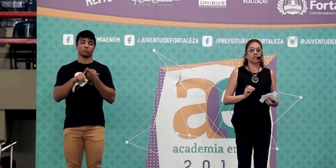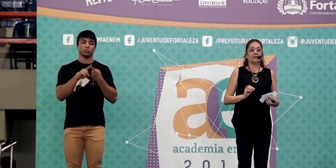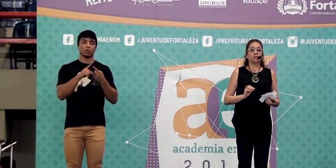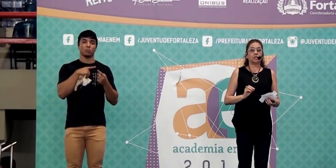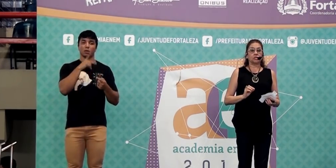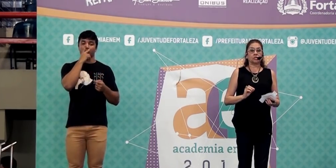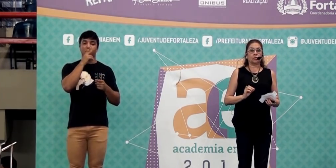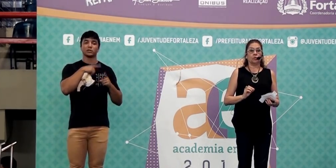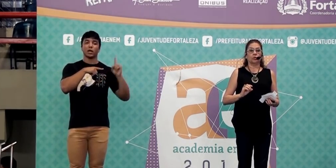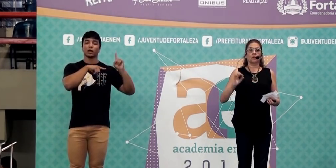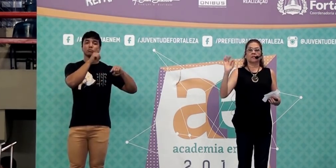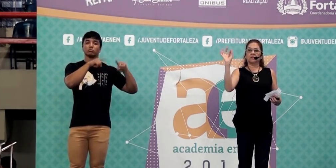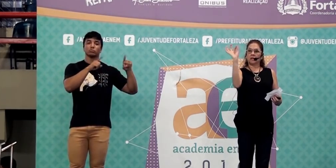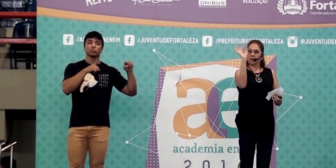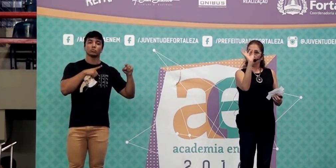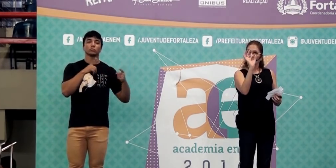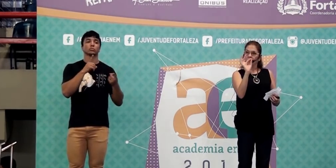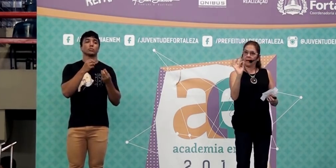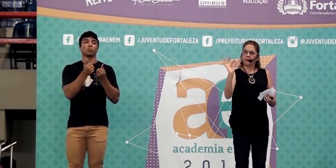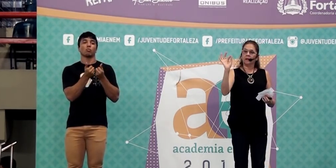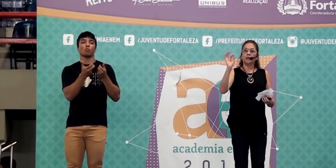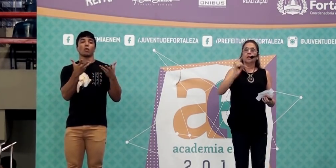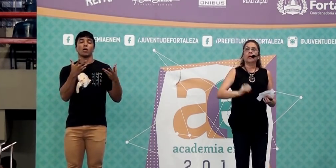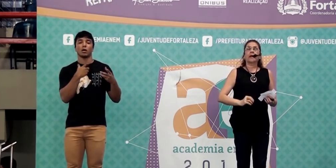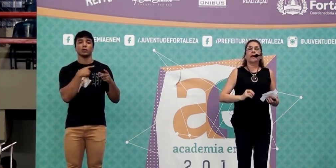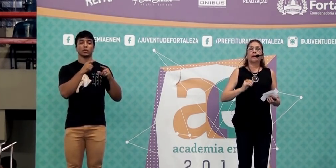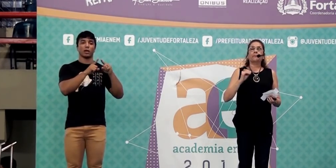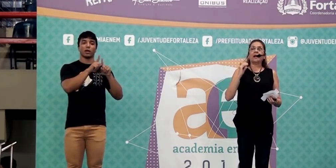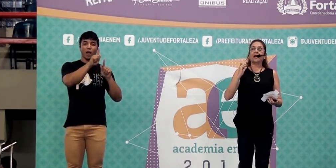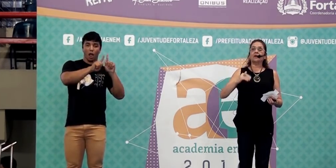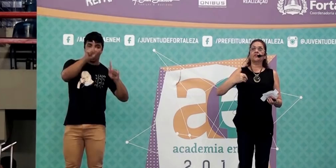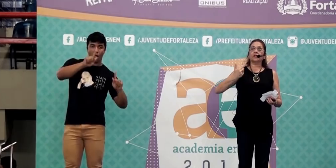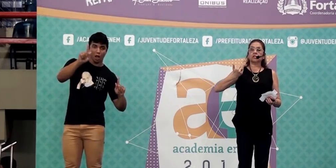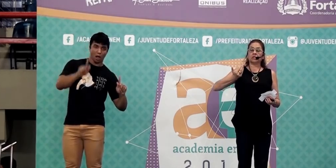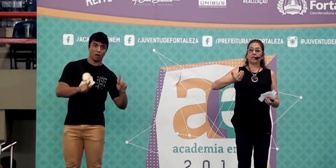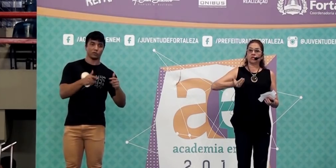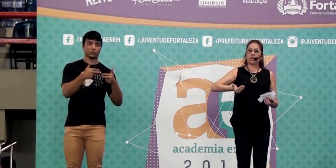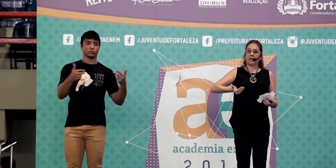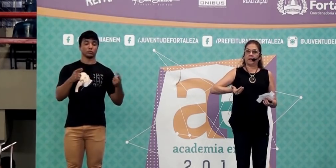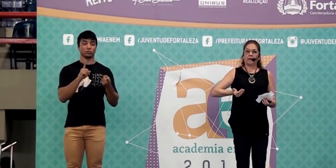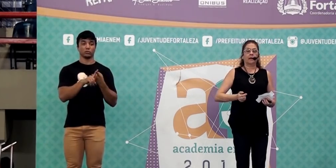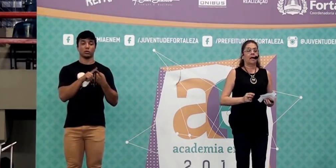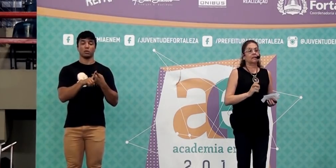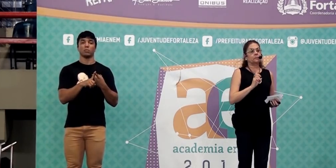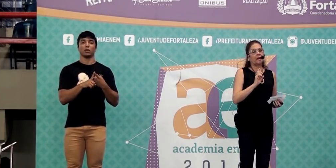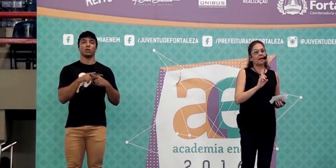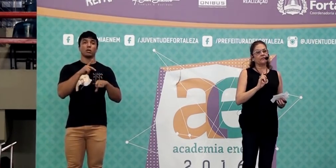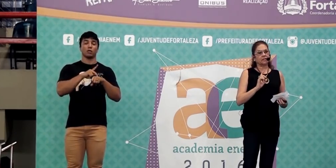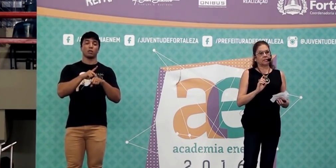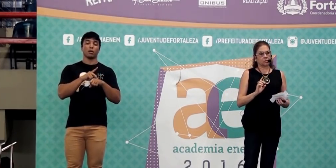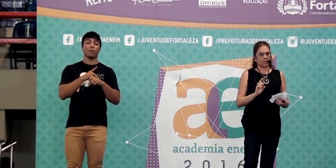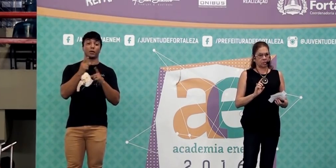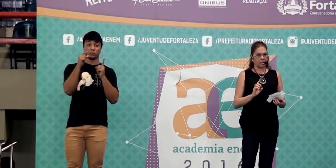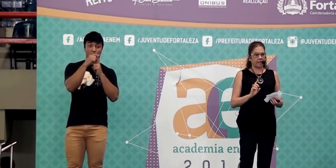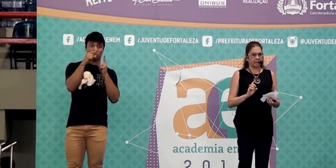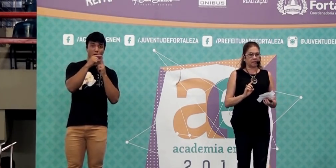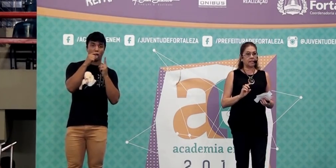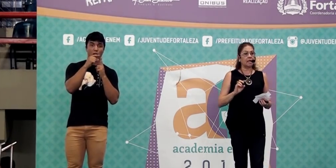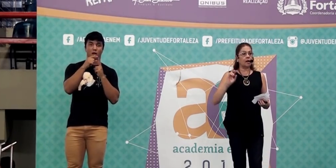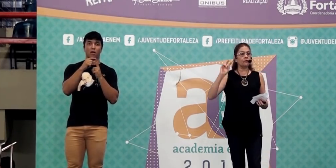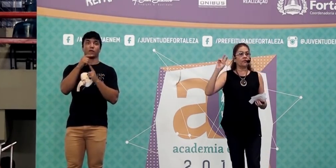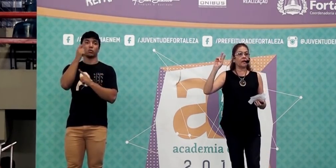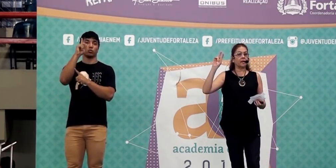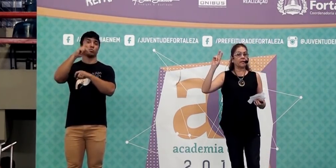Dado estatístico. Circula. Palavra estrangeira. As palavras